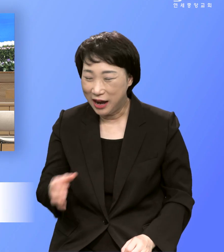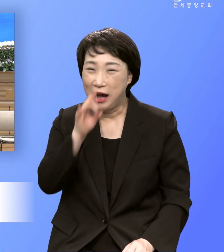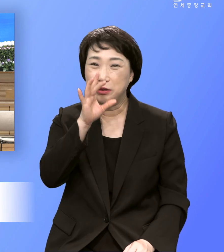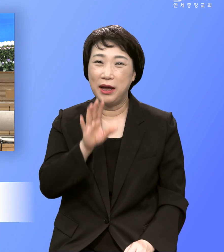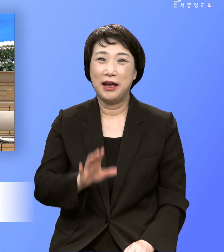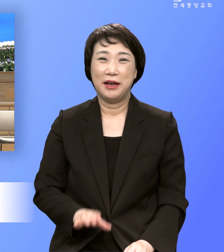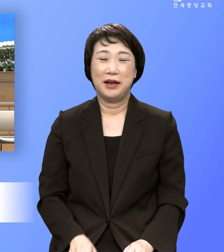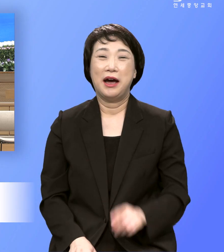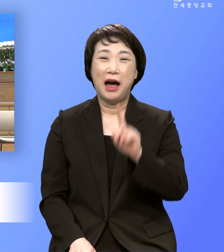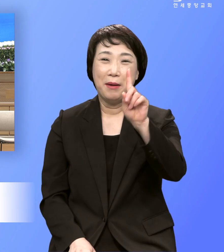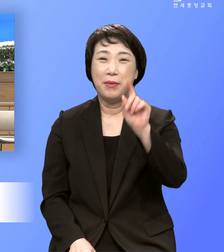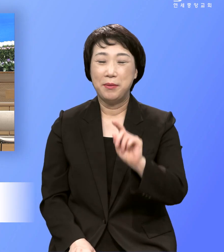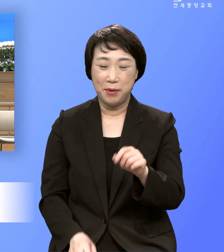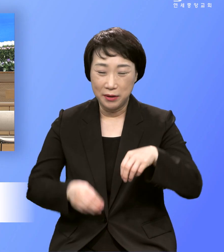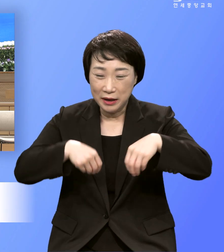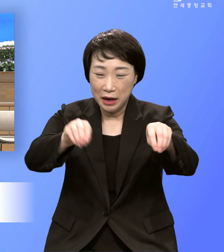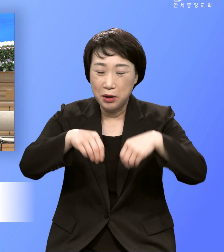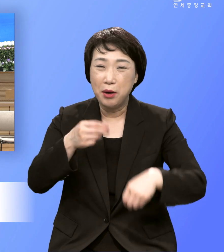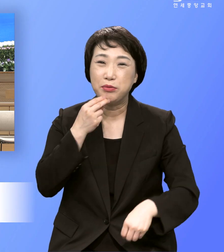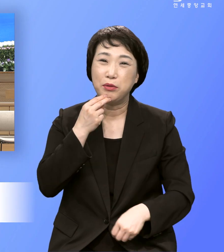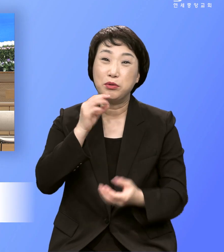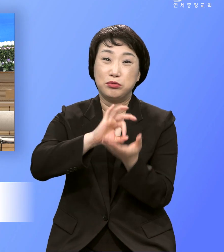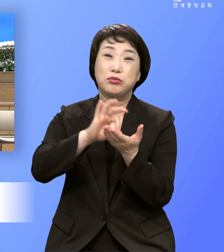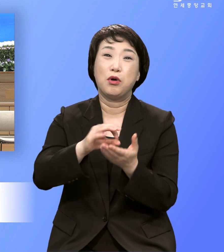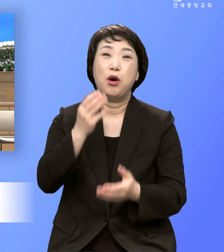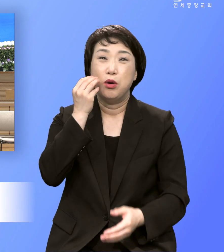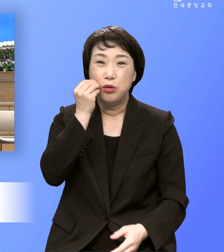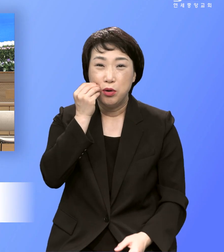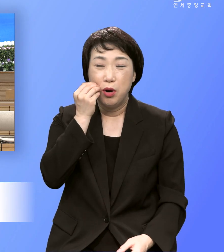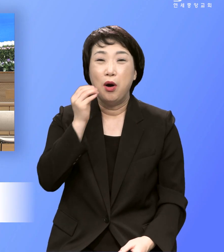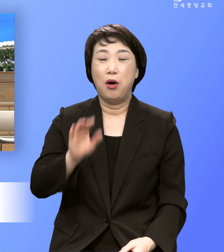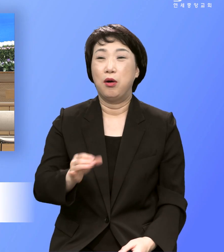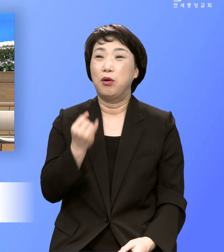한 번도 갈지 않아도 되는 가위예요.